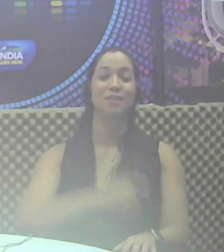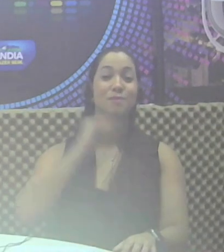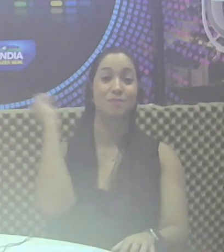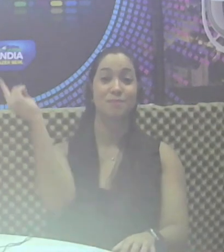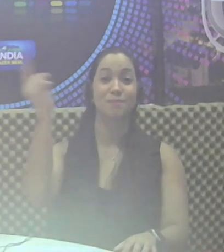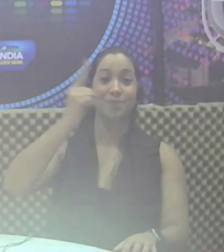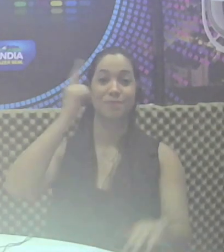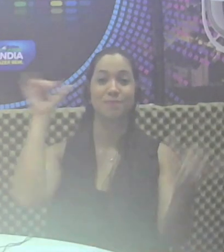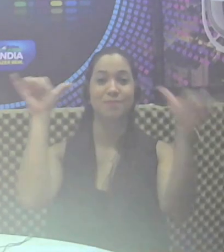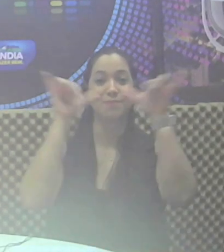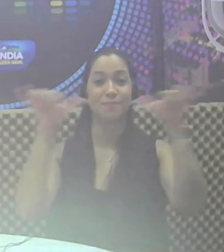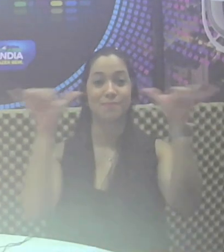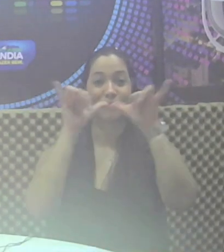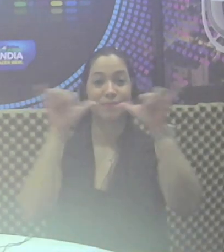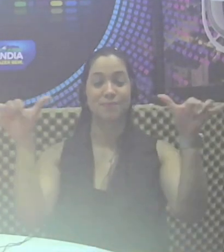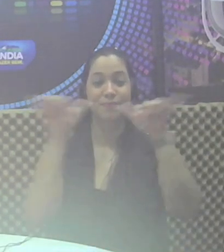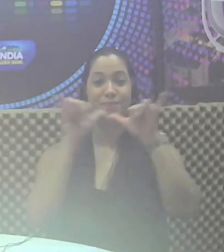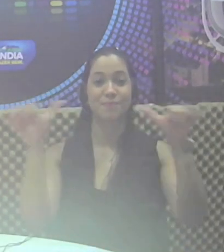Giro de